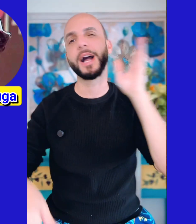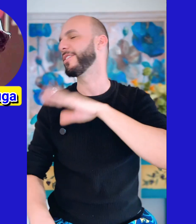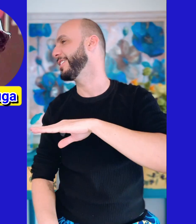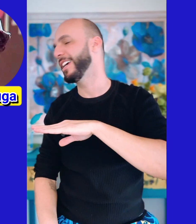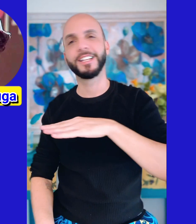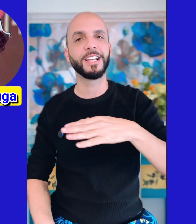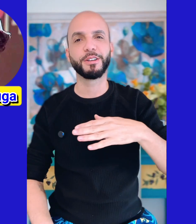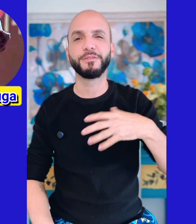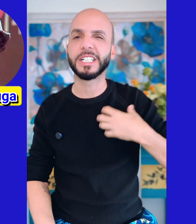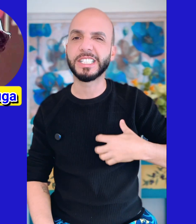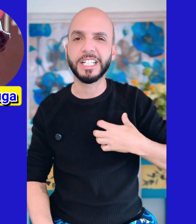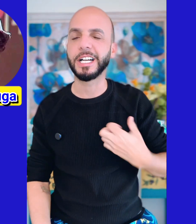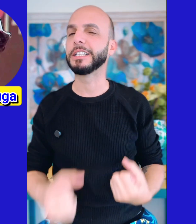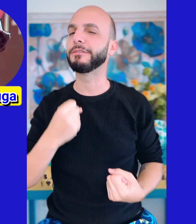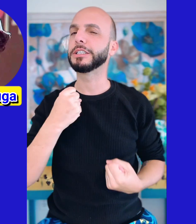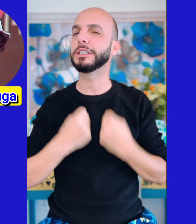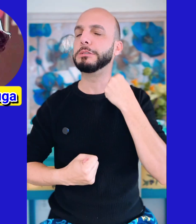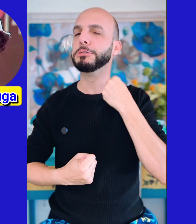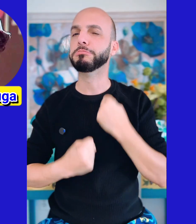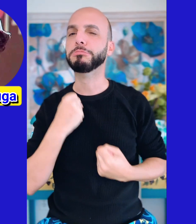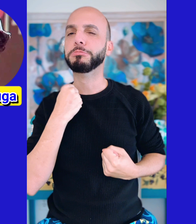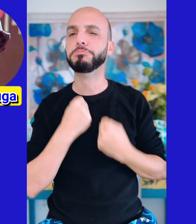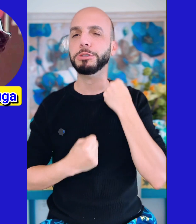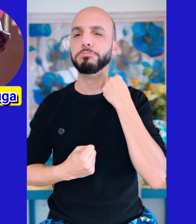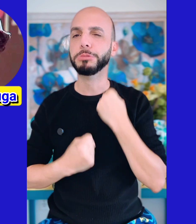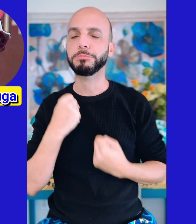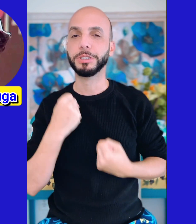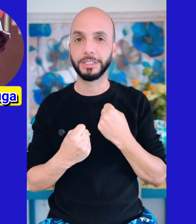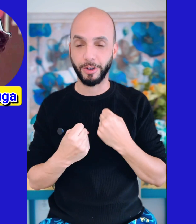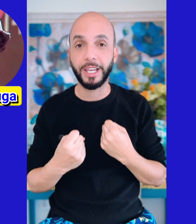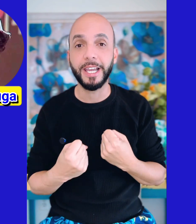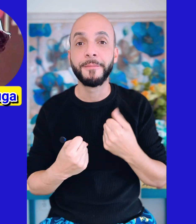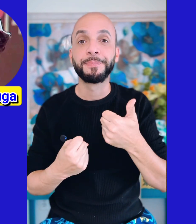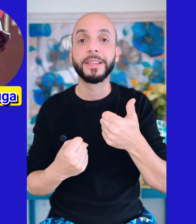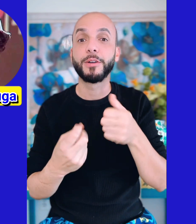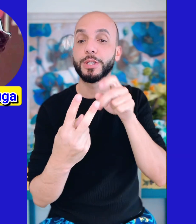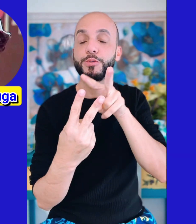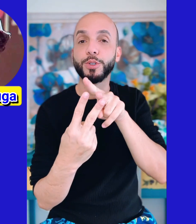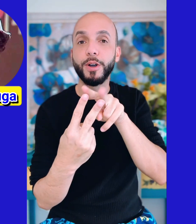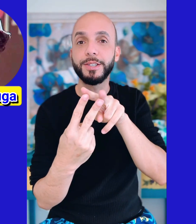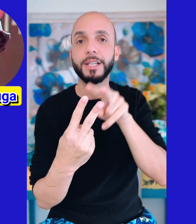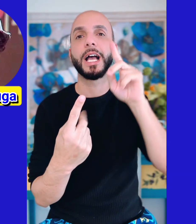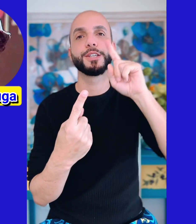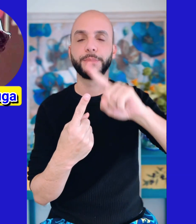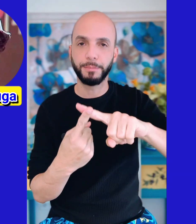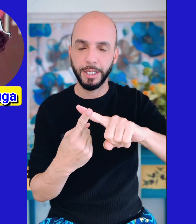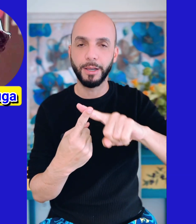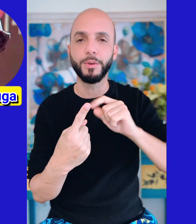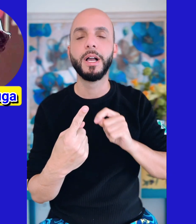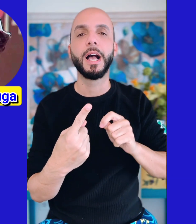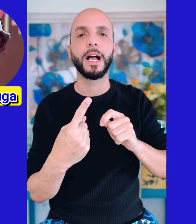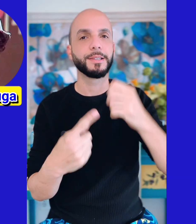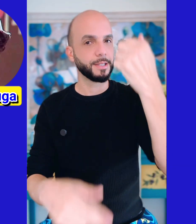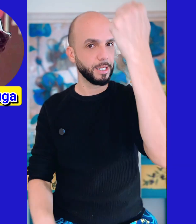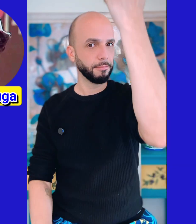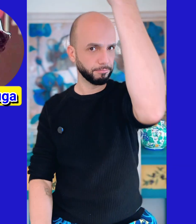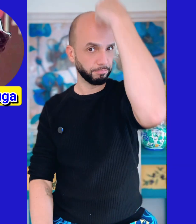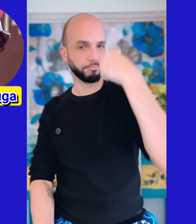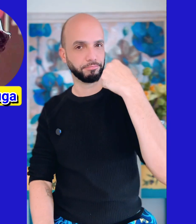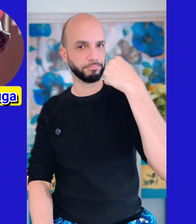bate nele, né? Então ele fica zangado, ele faz assim. Ok? Então são os dois sinais. Primeiro, assim,